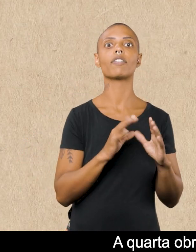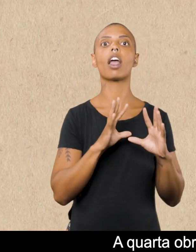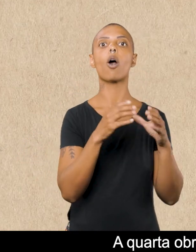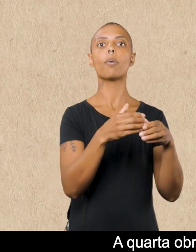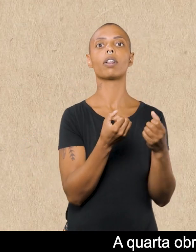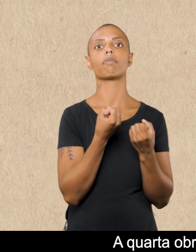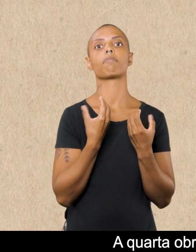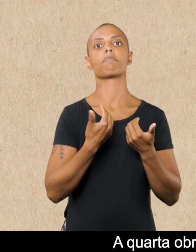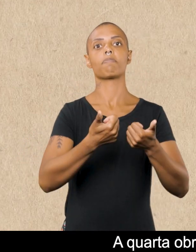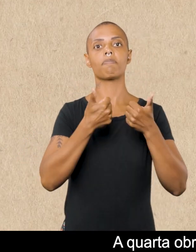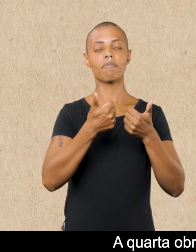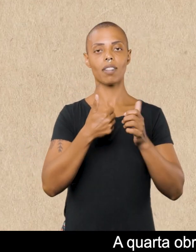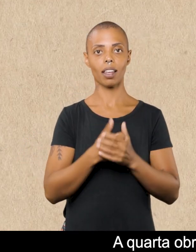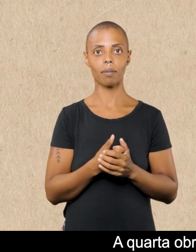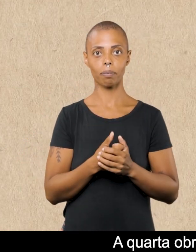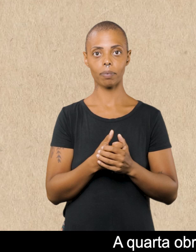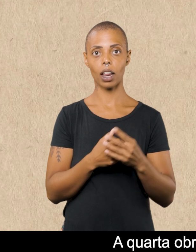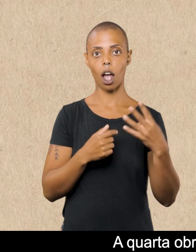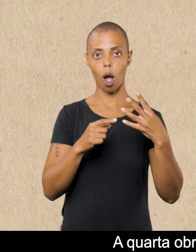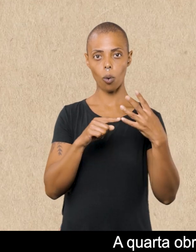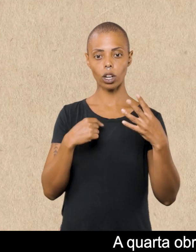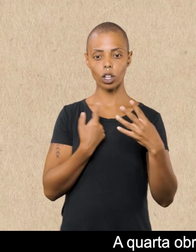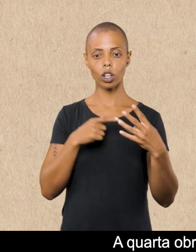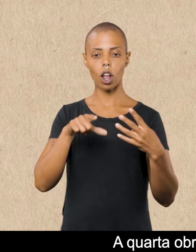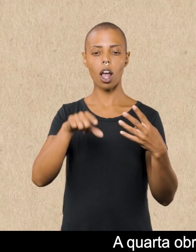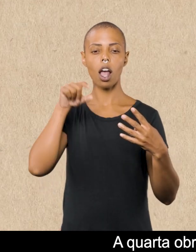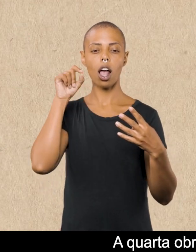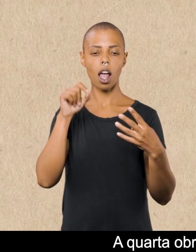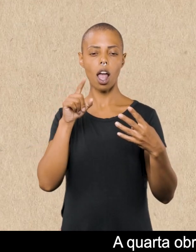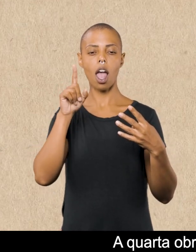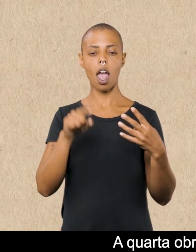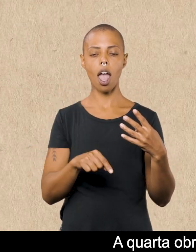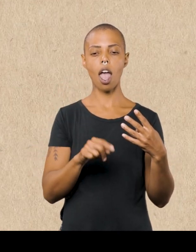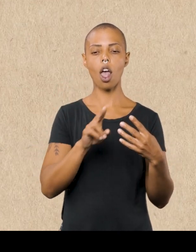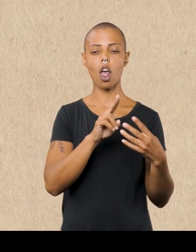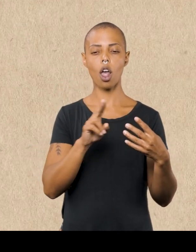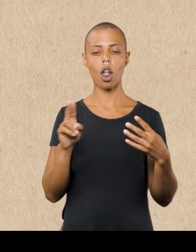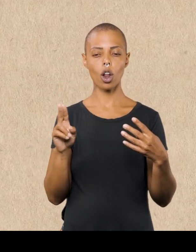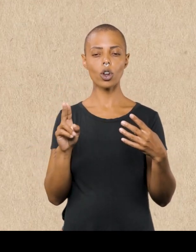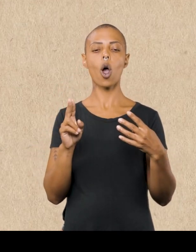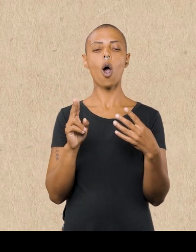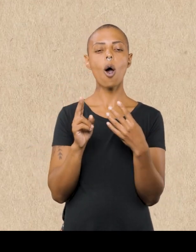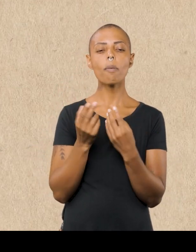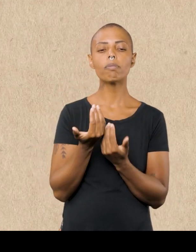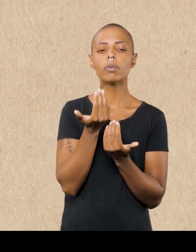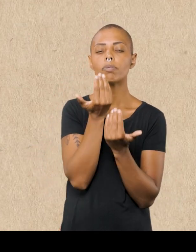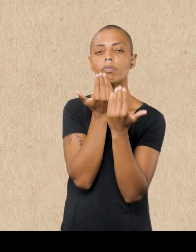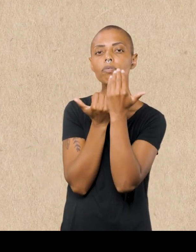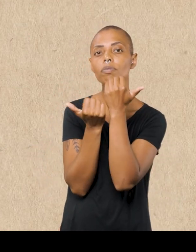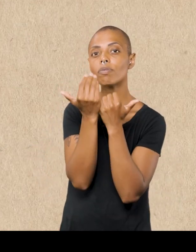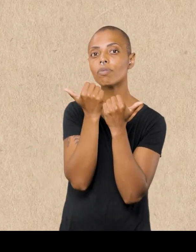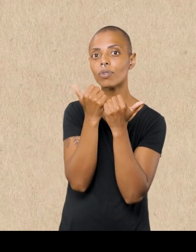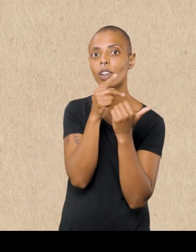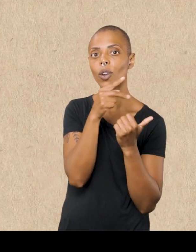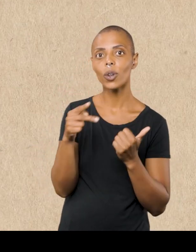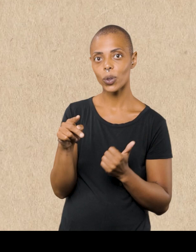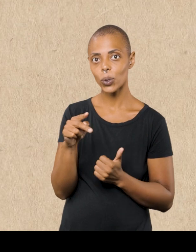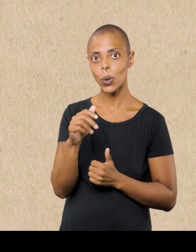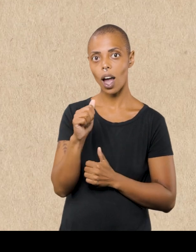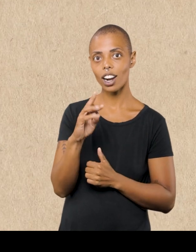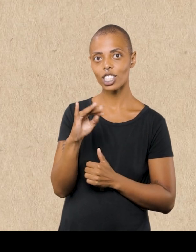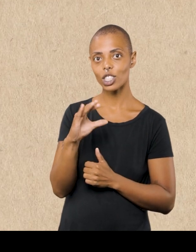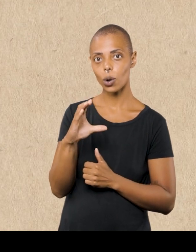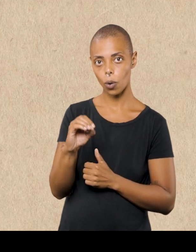rebanho refletiam o bem-estar da comunidade. A quarta obra destacada deste núcleo se chama Arctic